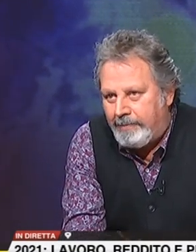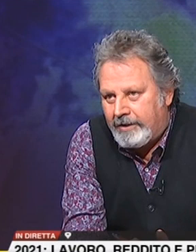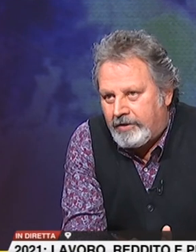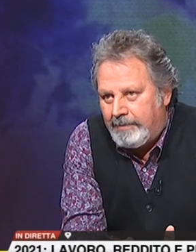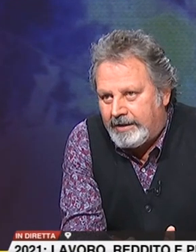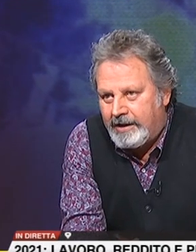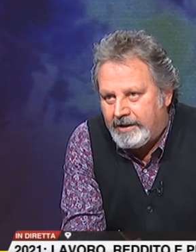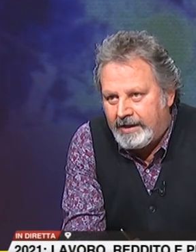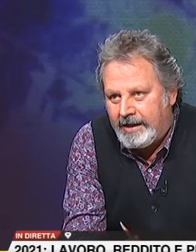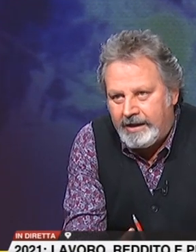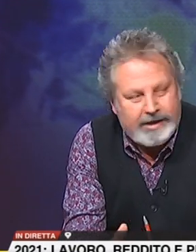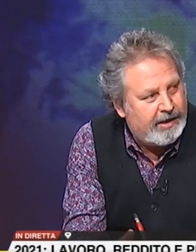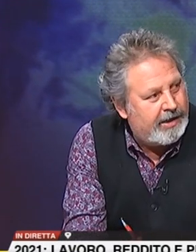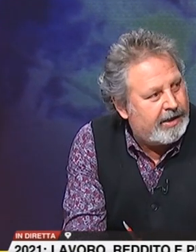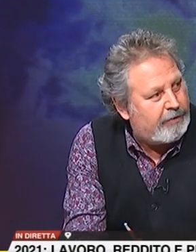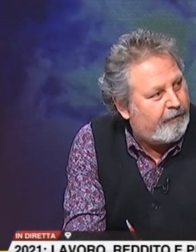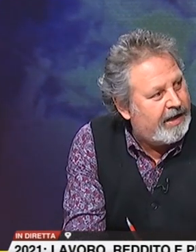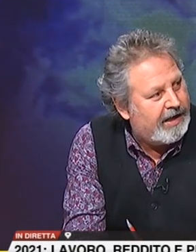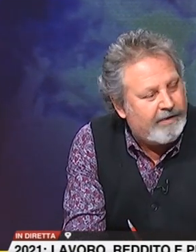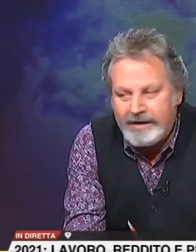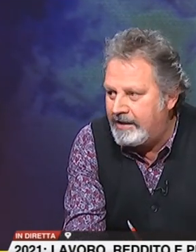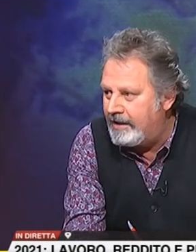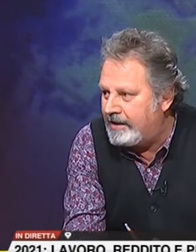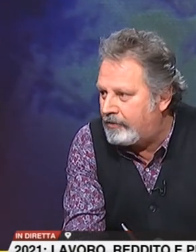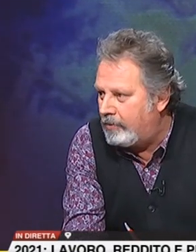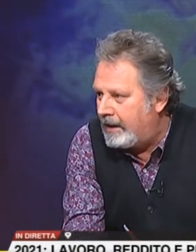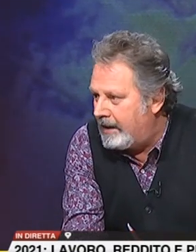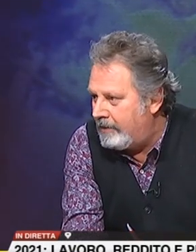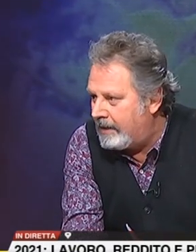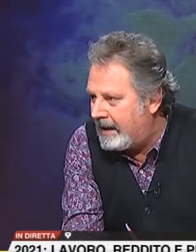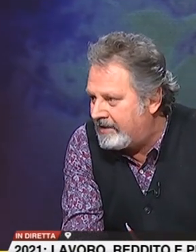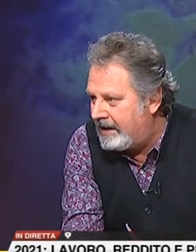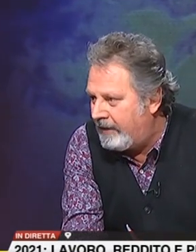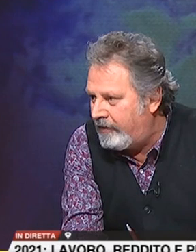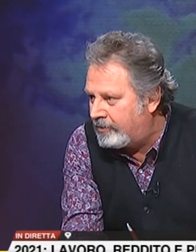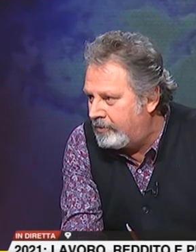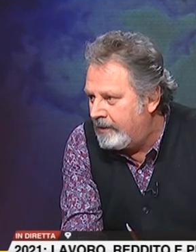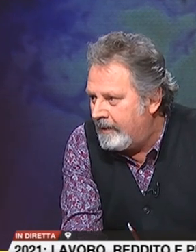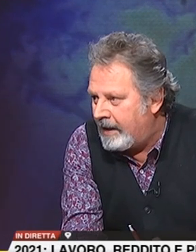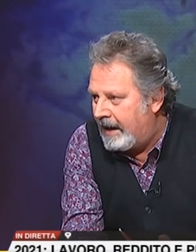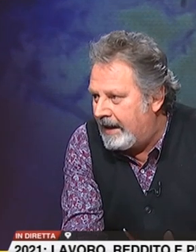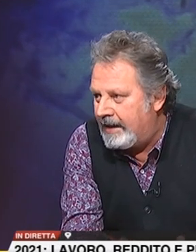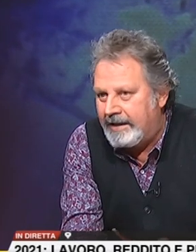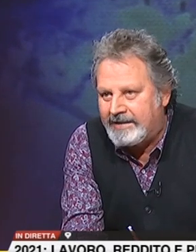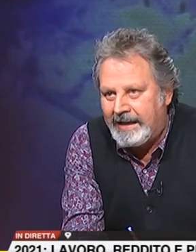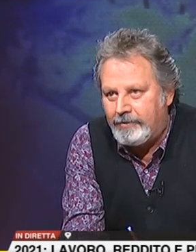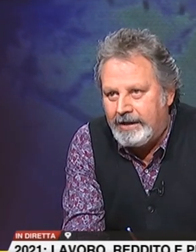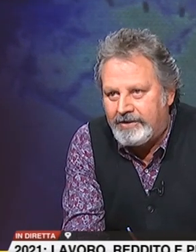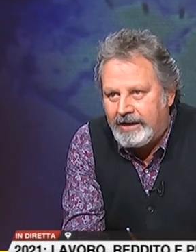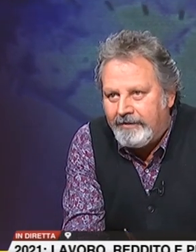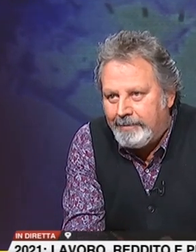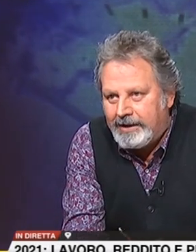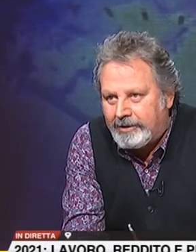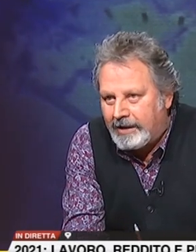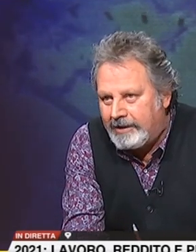cioè, paradossalmente se sua figlia vivesse da sola in una casa in affitto a zero di